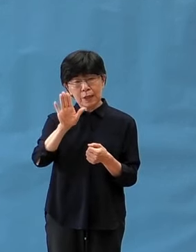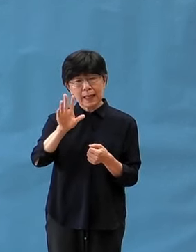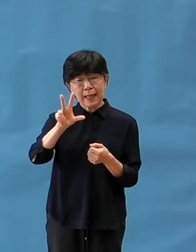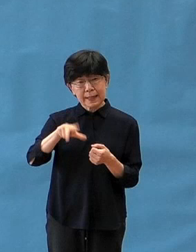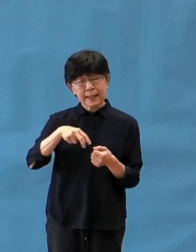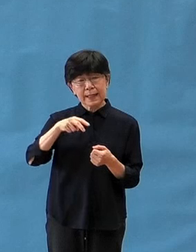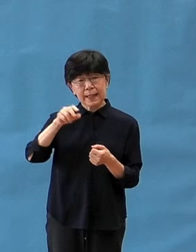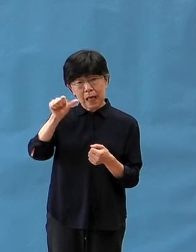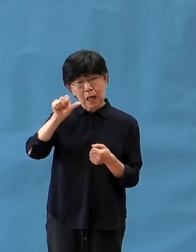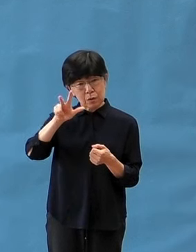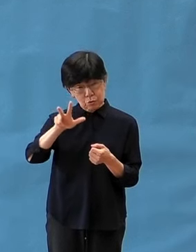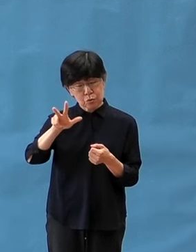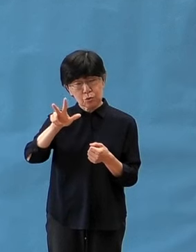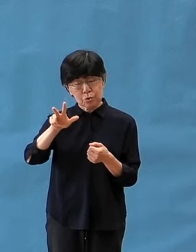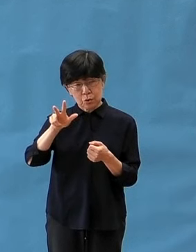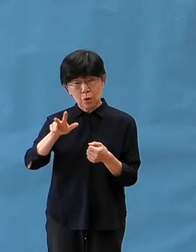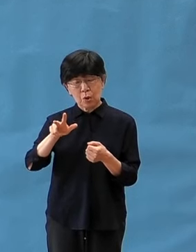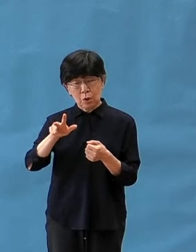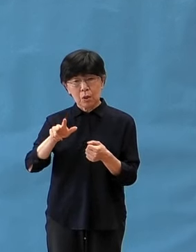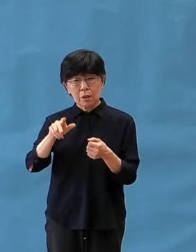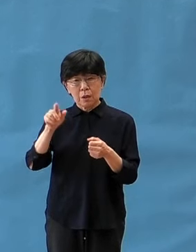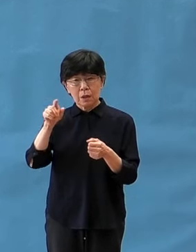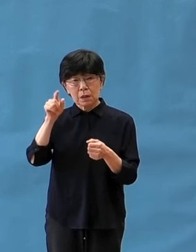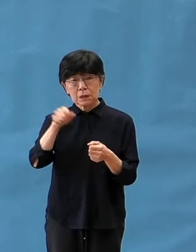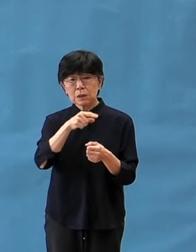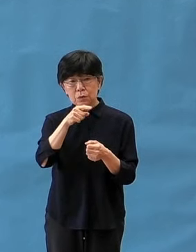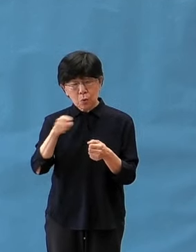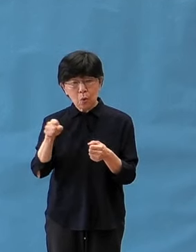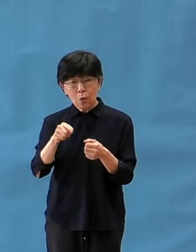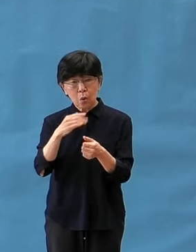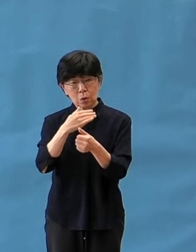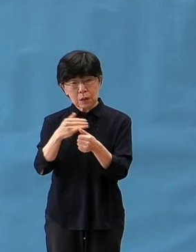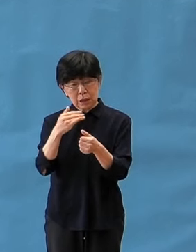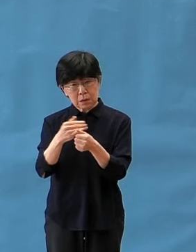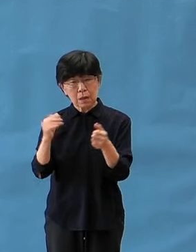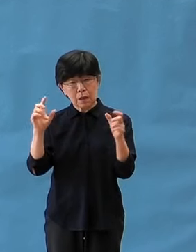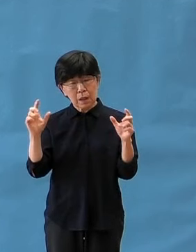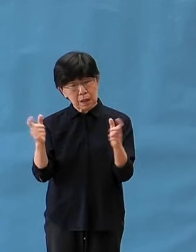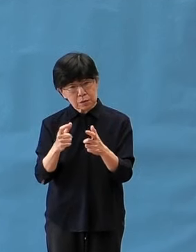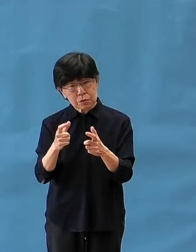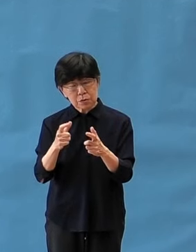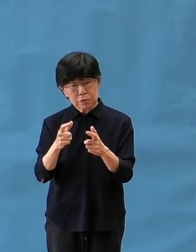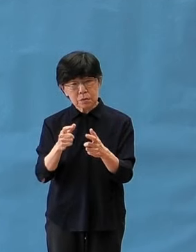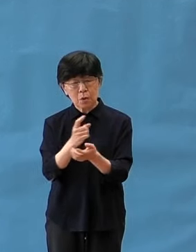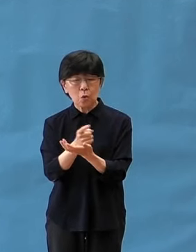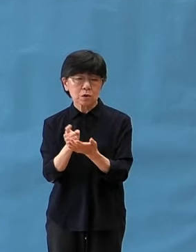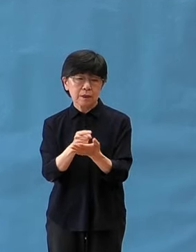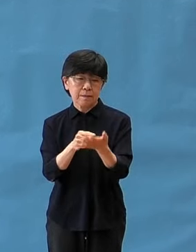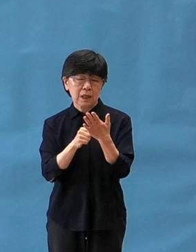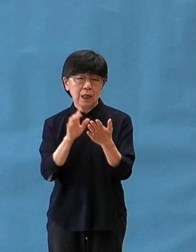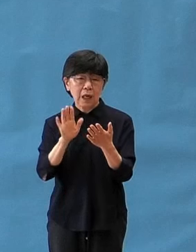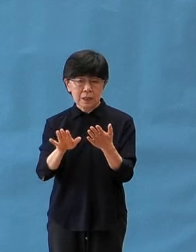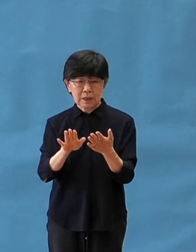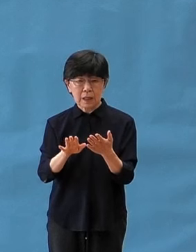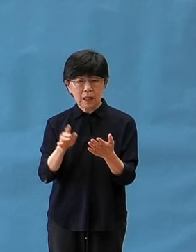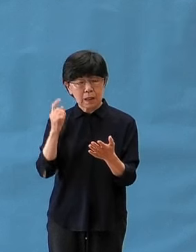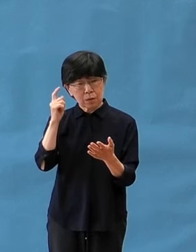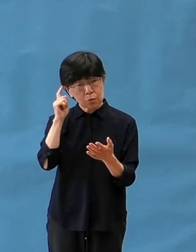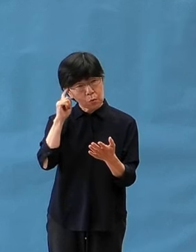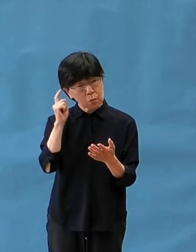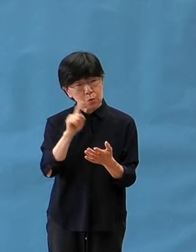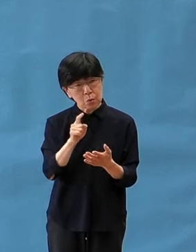わせた国内従業員のうち1500人程度を削減する方針が明らかになりましたが、ご所感をお願いいたします。